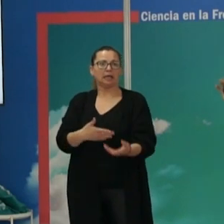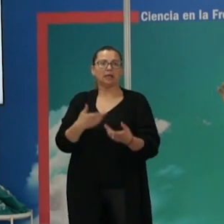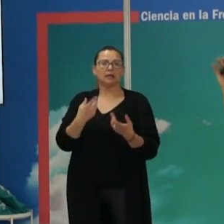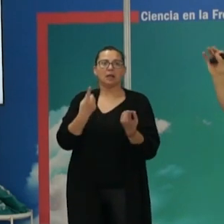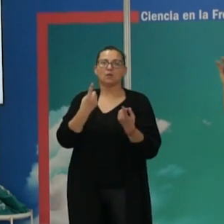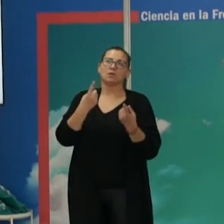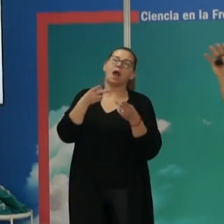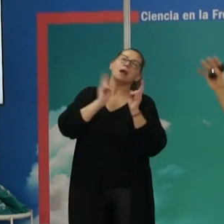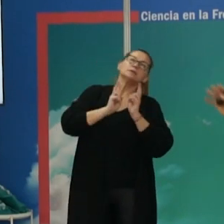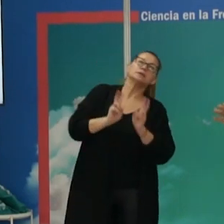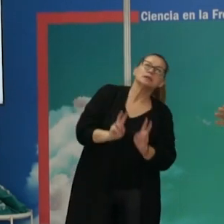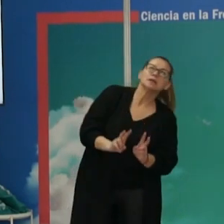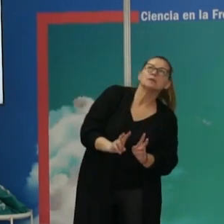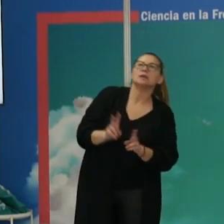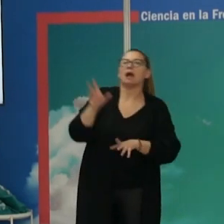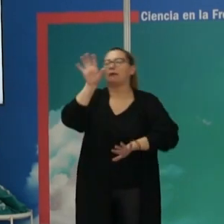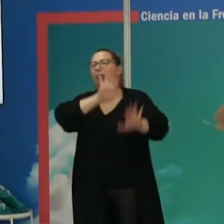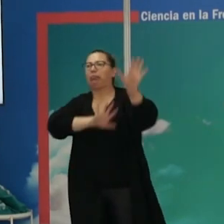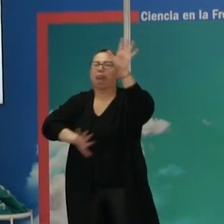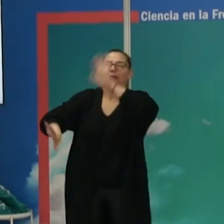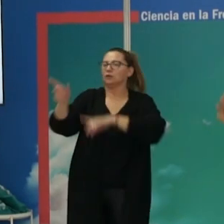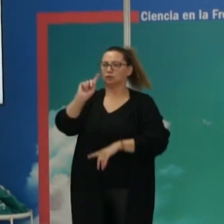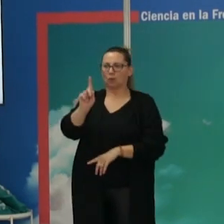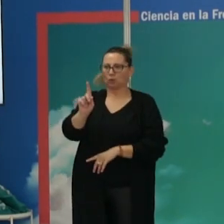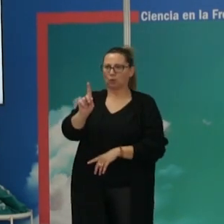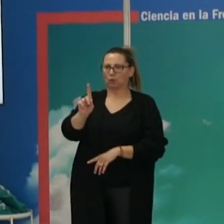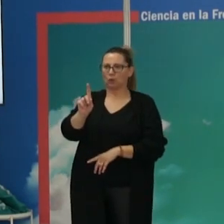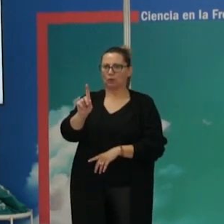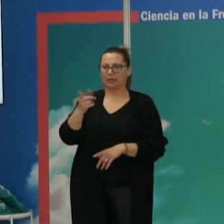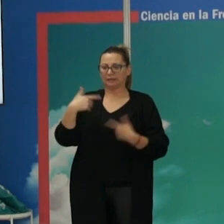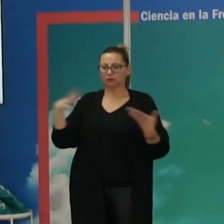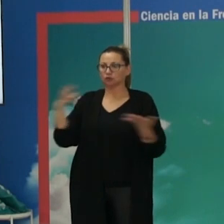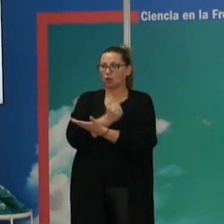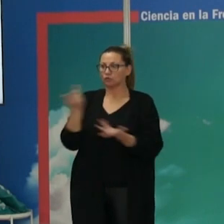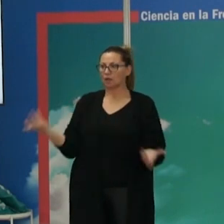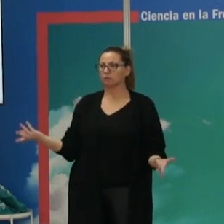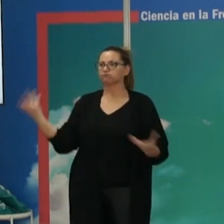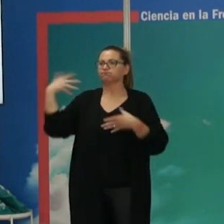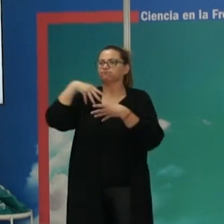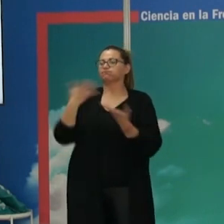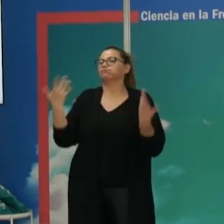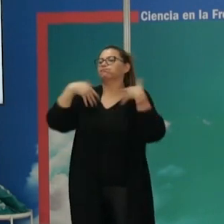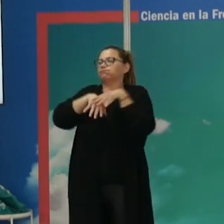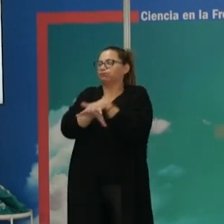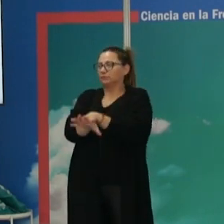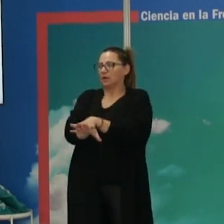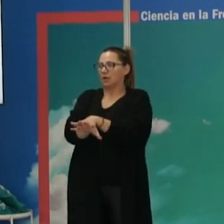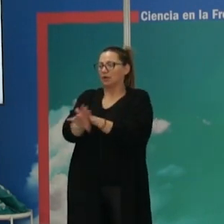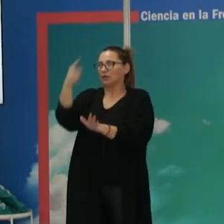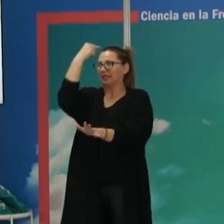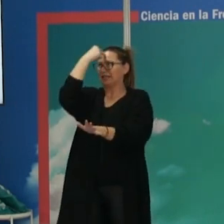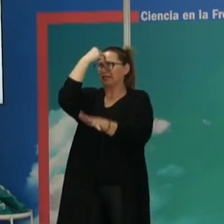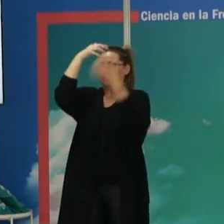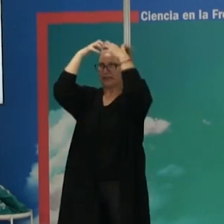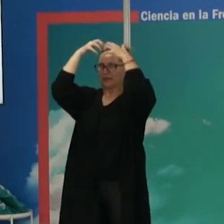cierta actividad residual y desorganizada, no, habla de un todo integrado, ¿eh? Bueno, pues eso no depende del cerebro. Pero es que